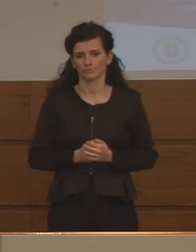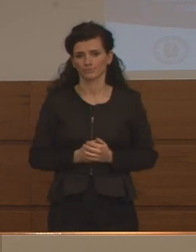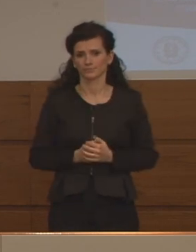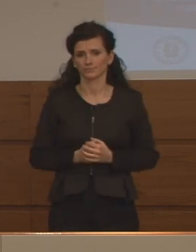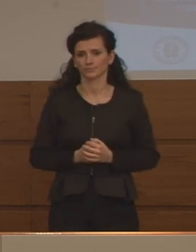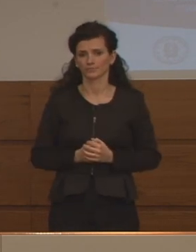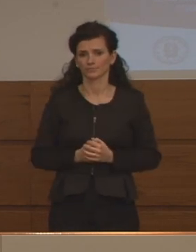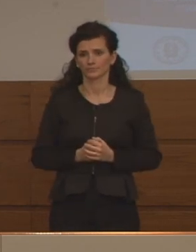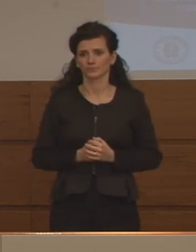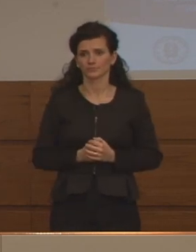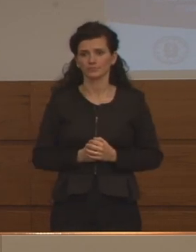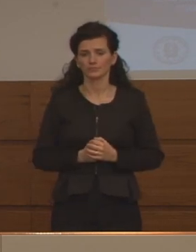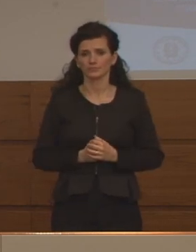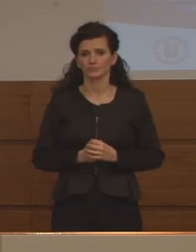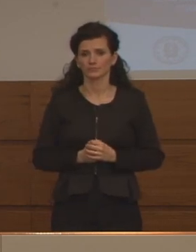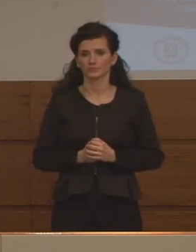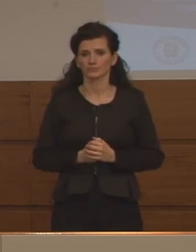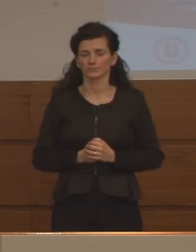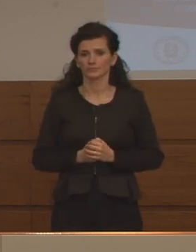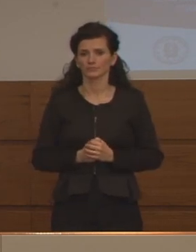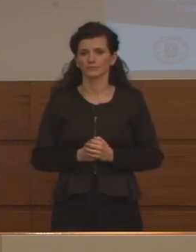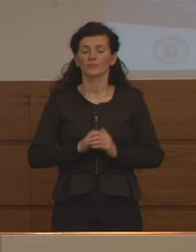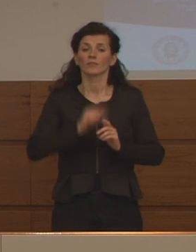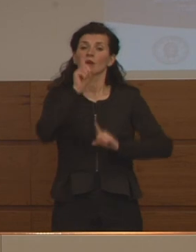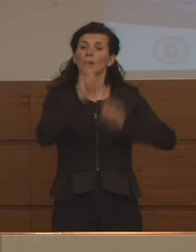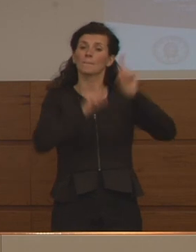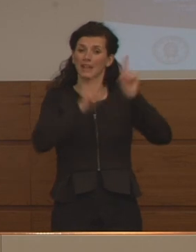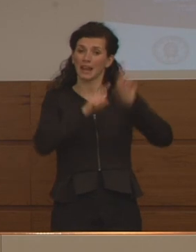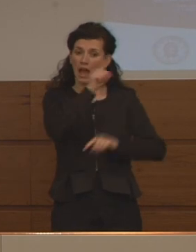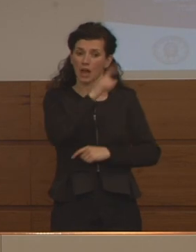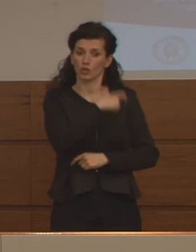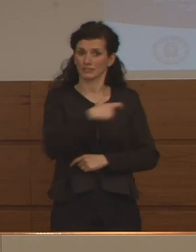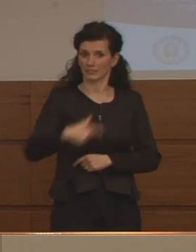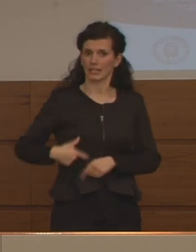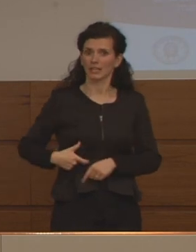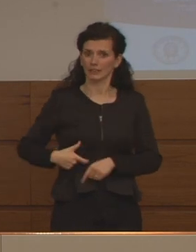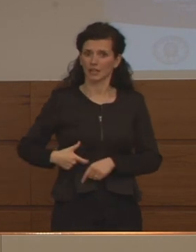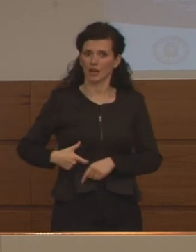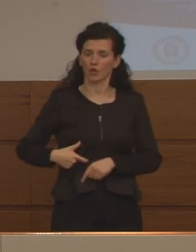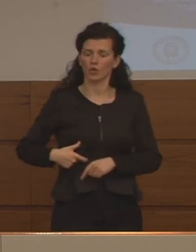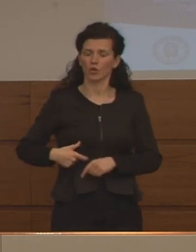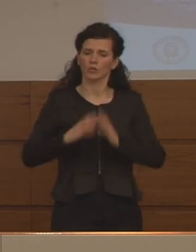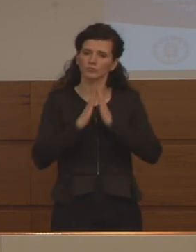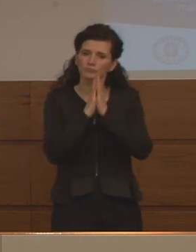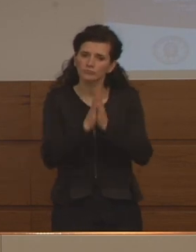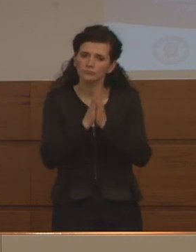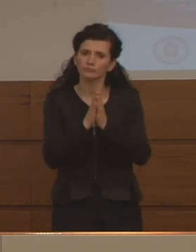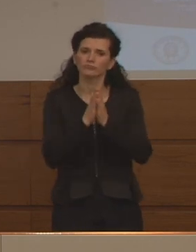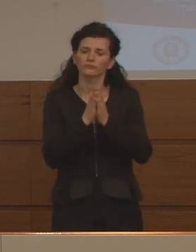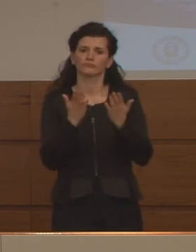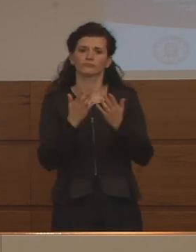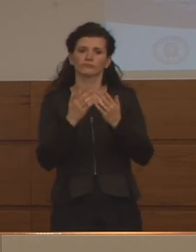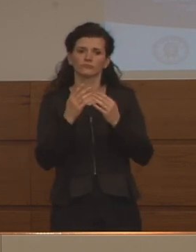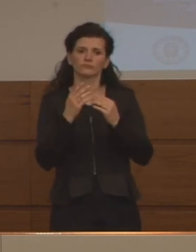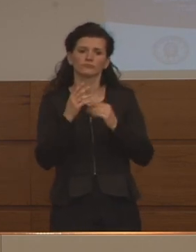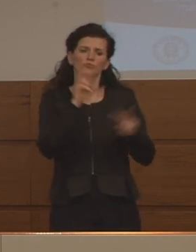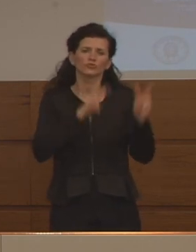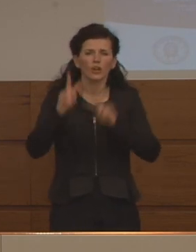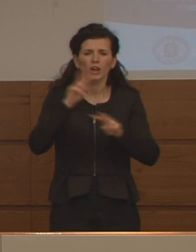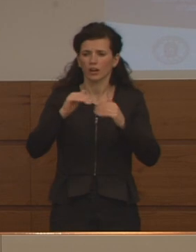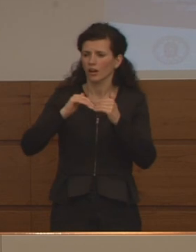anche il sindaco di milano ha attirato l'attenzione su un incremento nel numero degli spostamenti